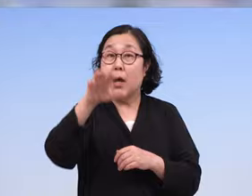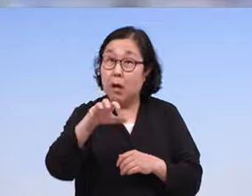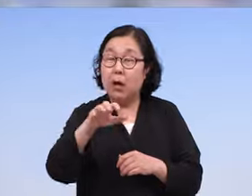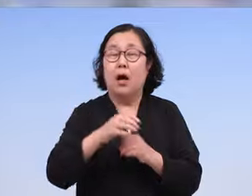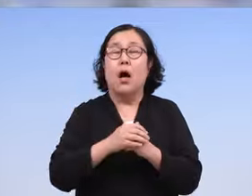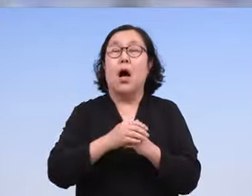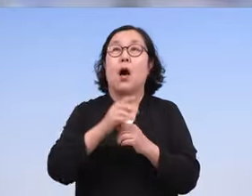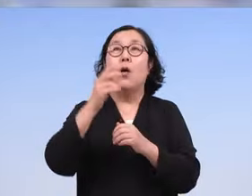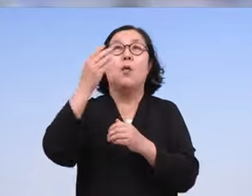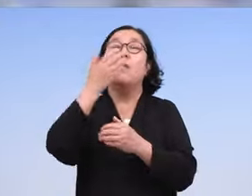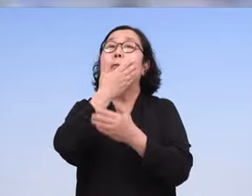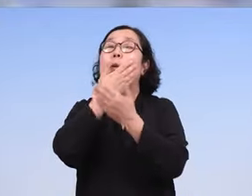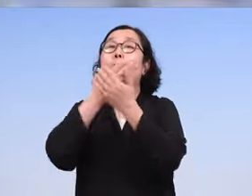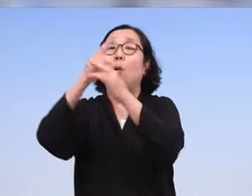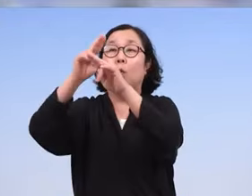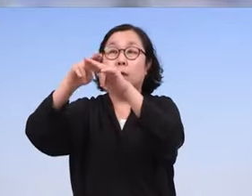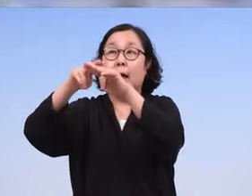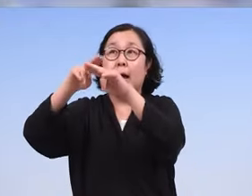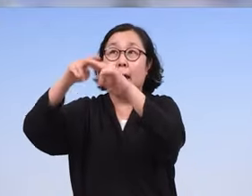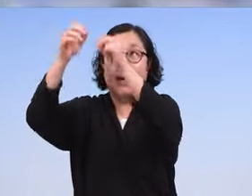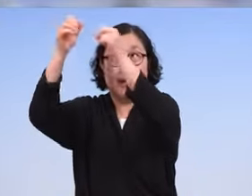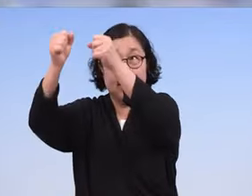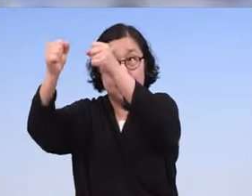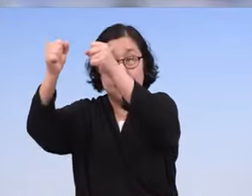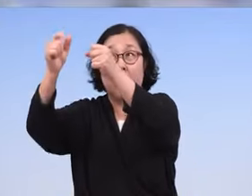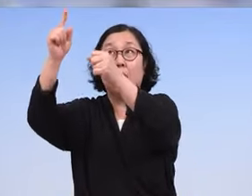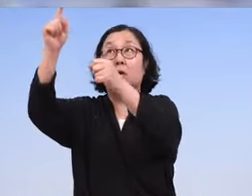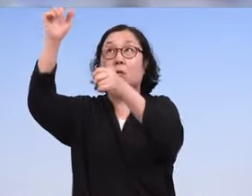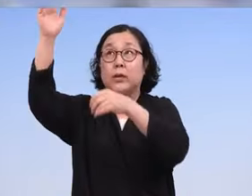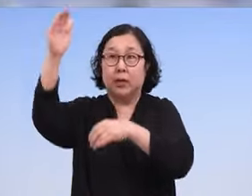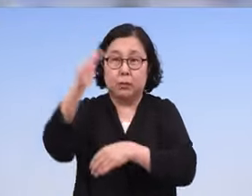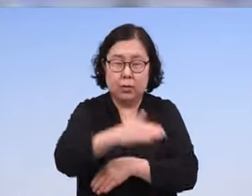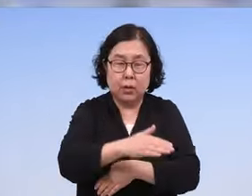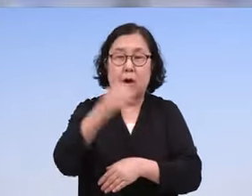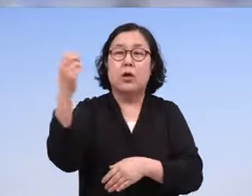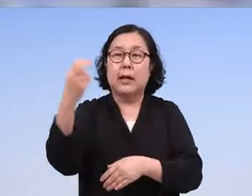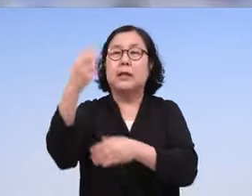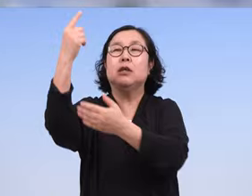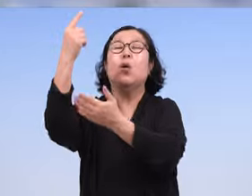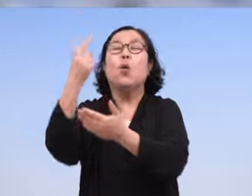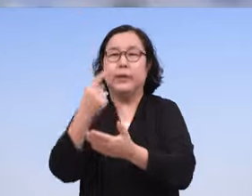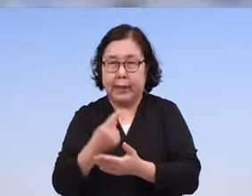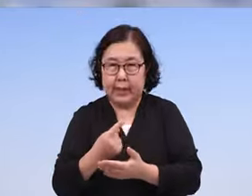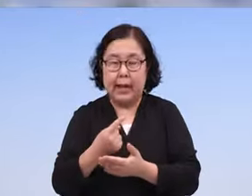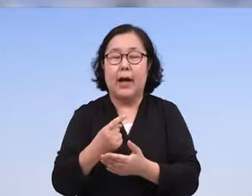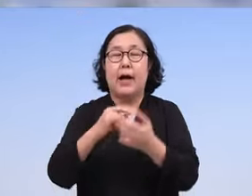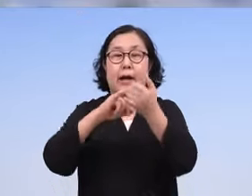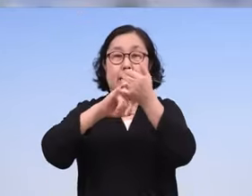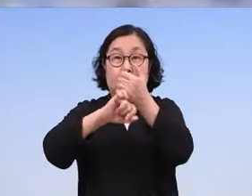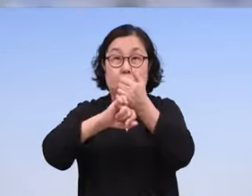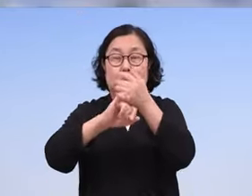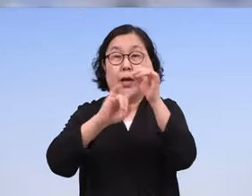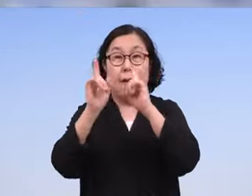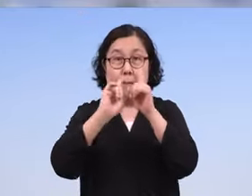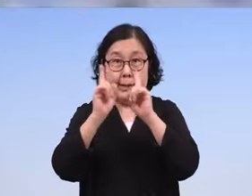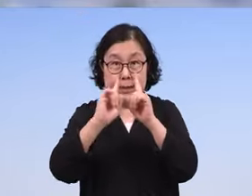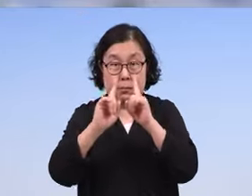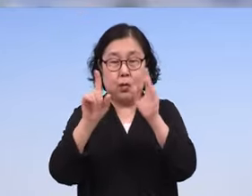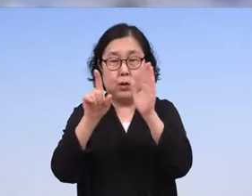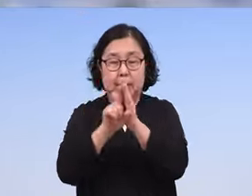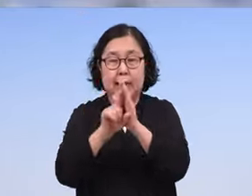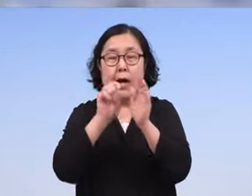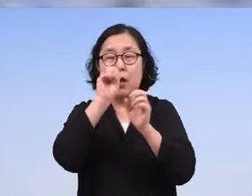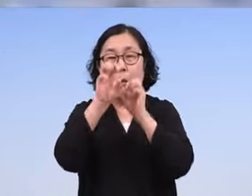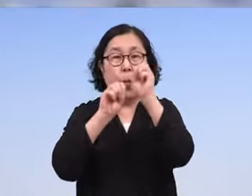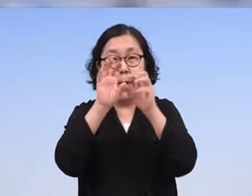거기로부터, 어디로부터입니까? 보좌에 계신 주님께서 거기로부터 다시 오시겠다. 이 약속의 말씀으로 그